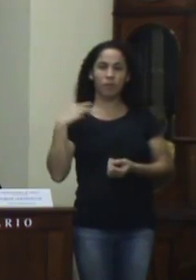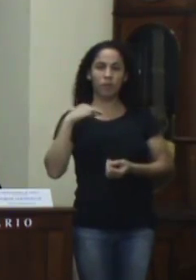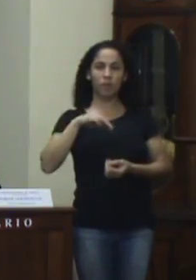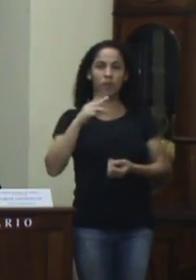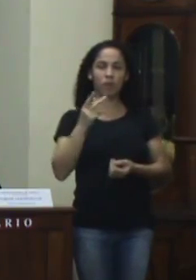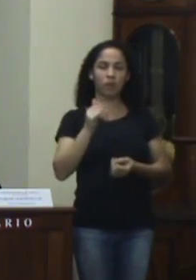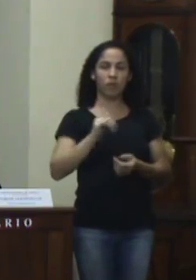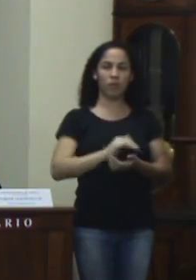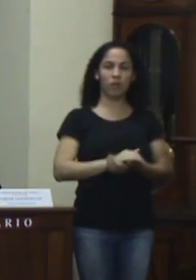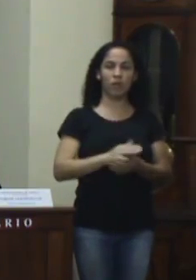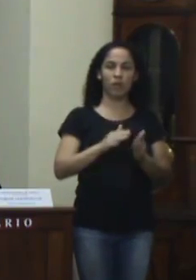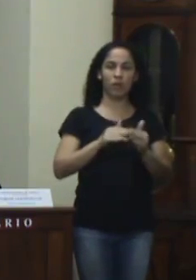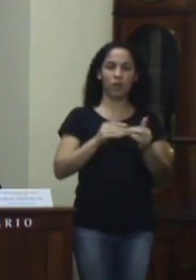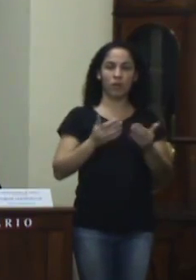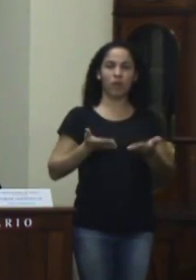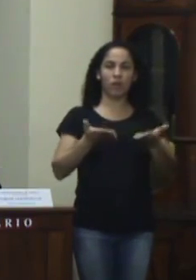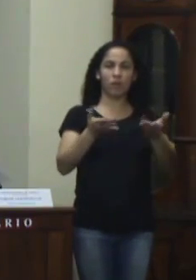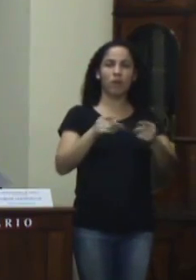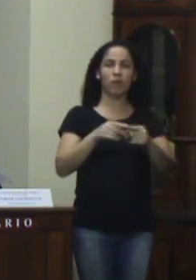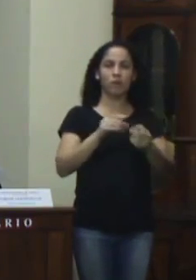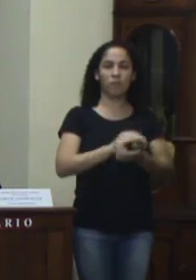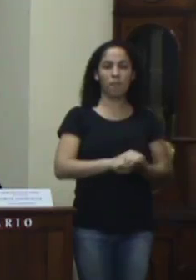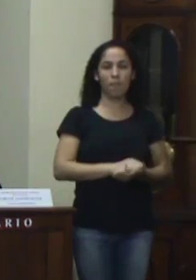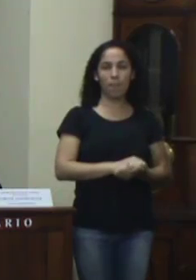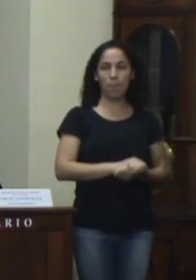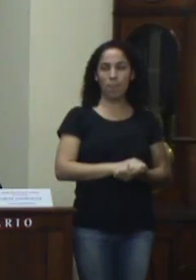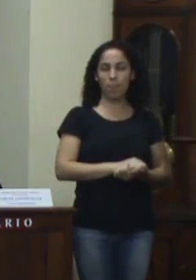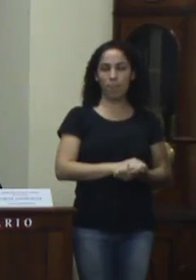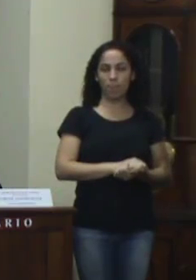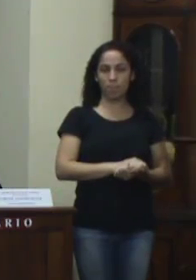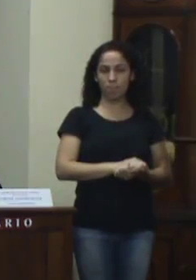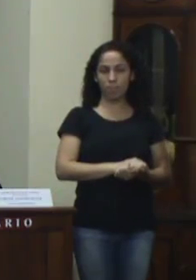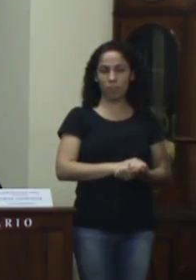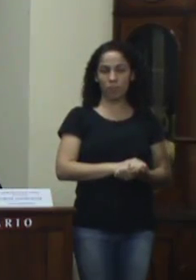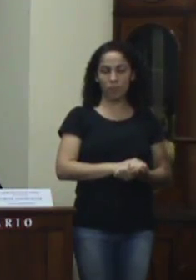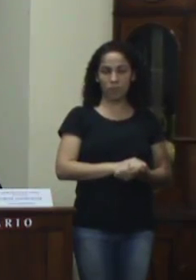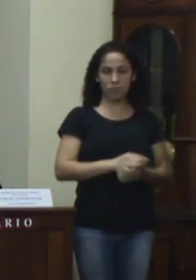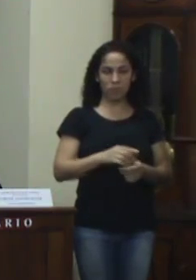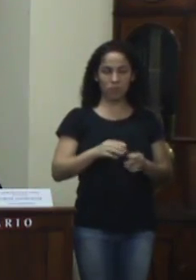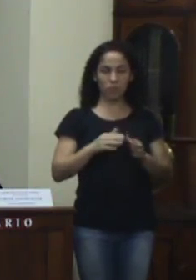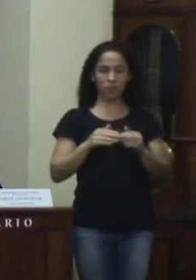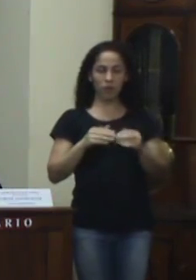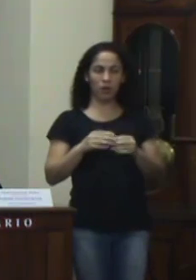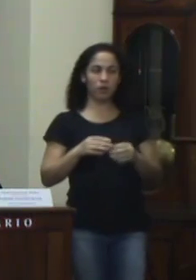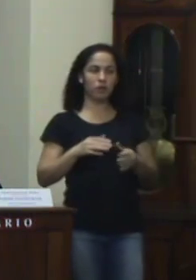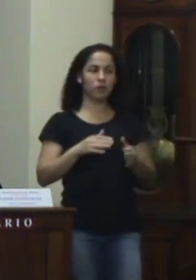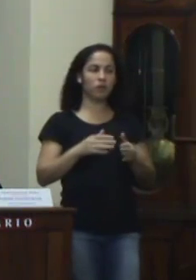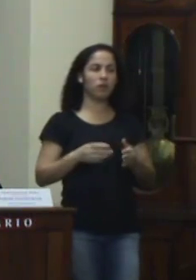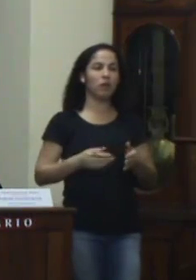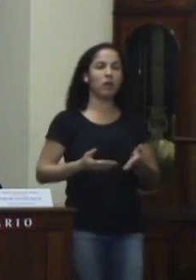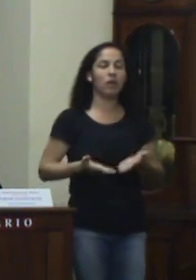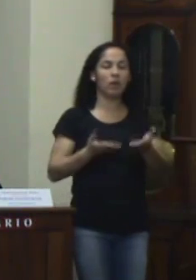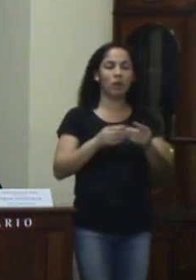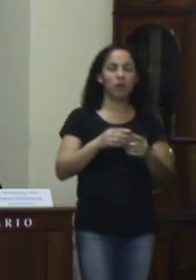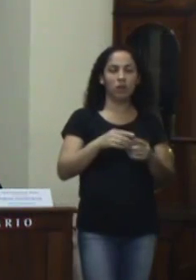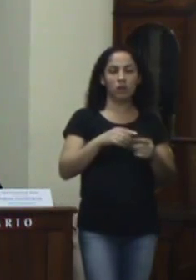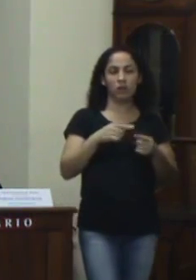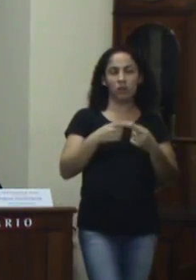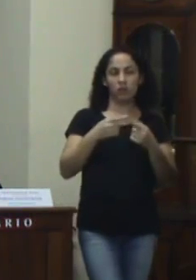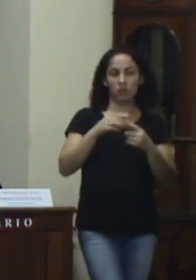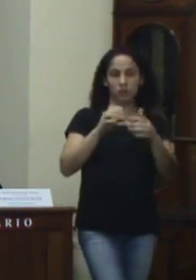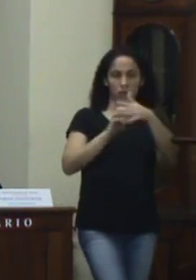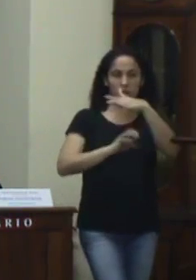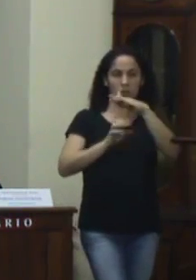Michelle Cabral, no uso de suas atribuições na forma de mental, requer a Vossa Excelência, no momento do presente requerimento, a